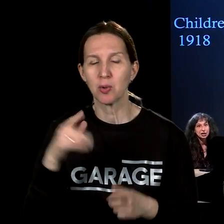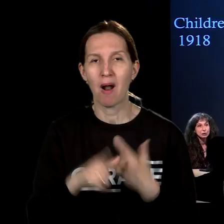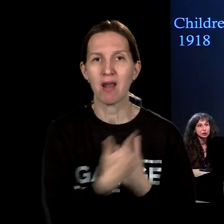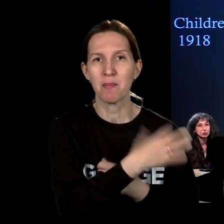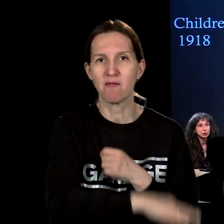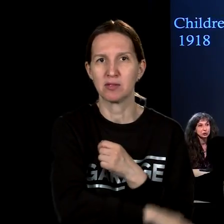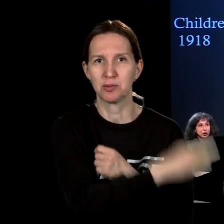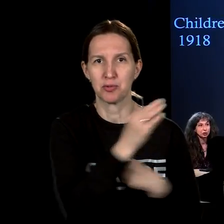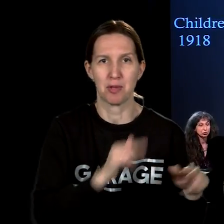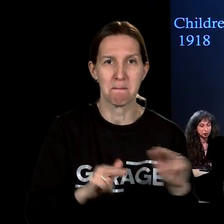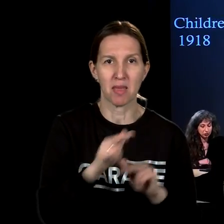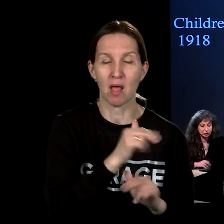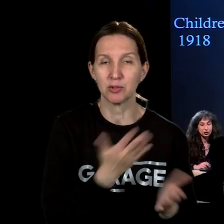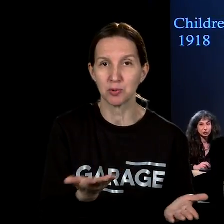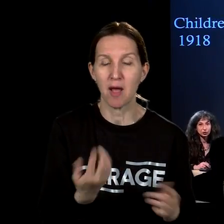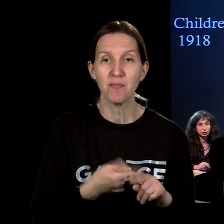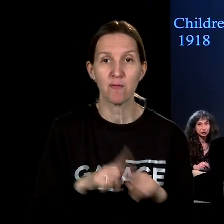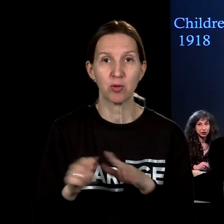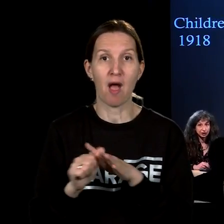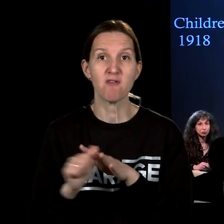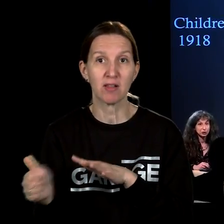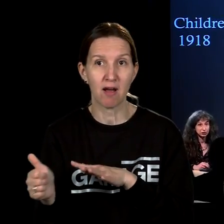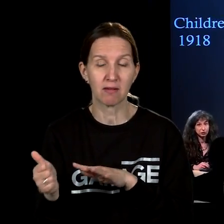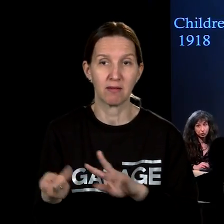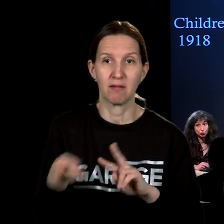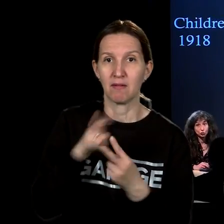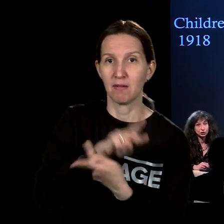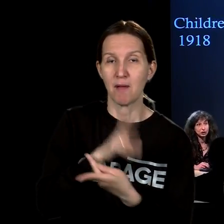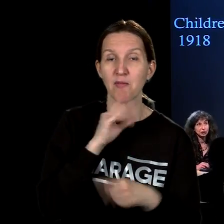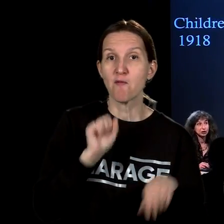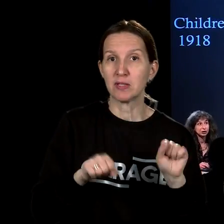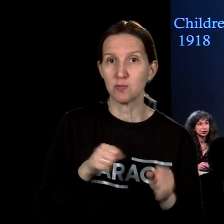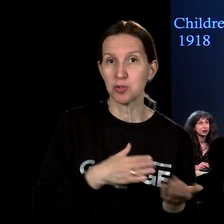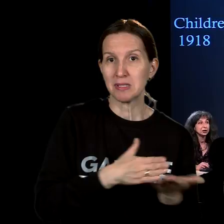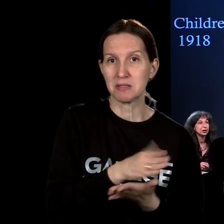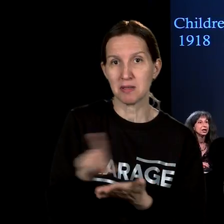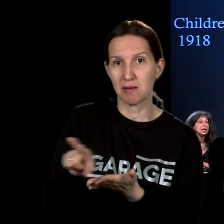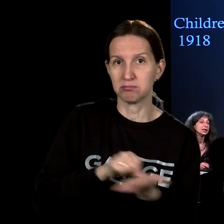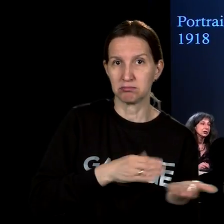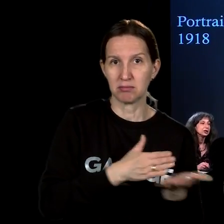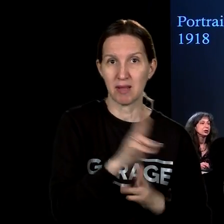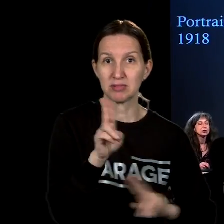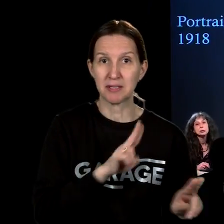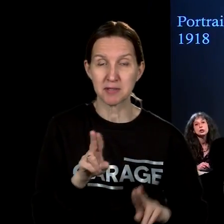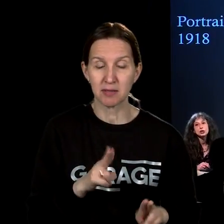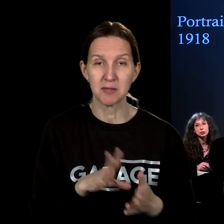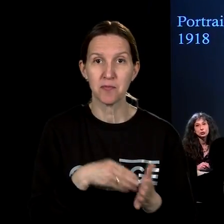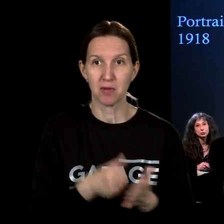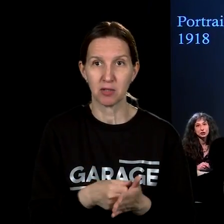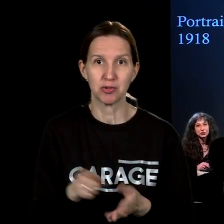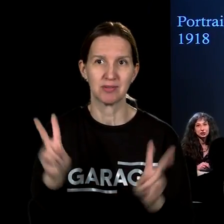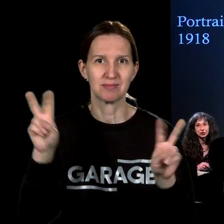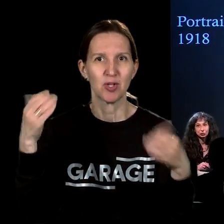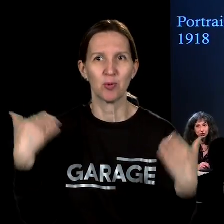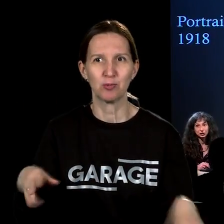миниатюры. И вот этот момент, когда авангард становится одним из возможных стилей для стилизации и, соответственно, становится коммерческим